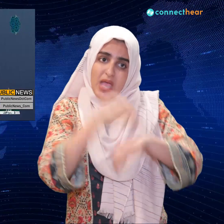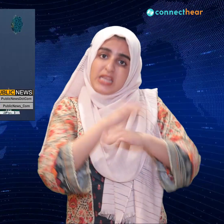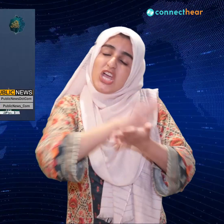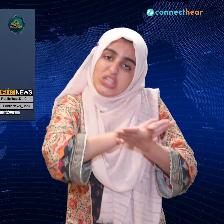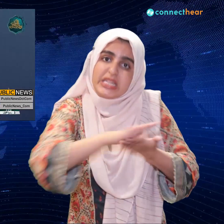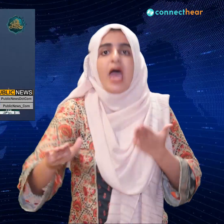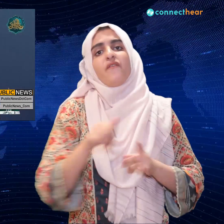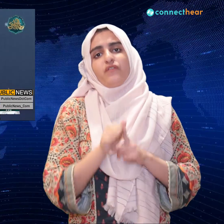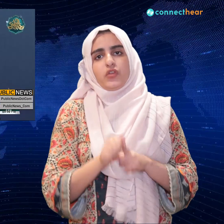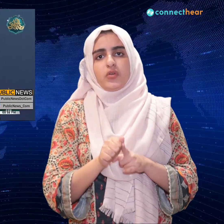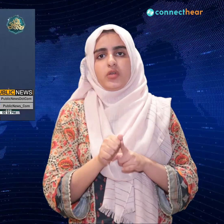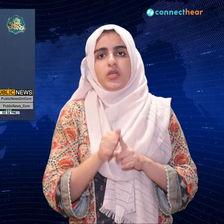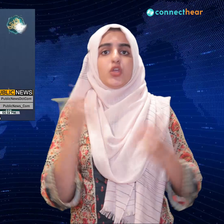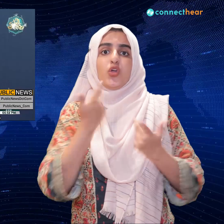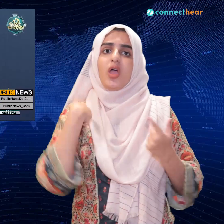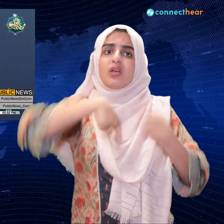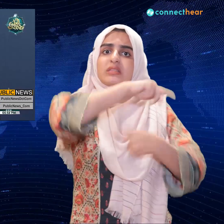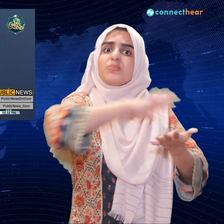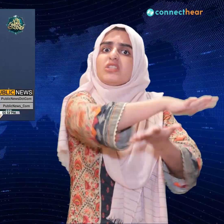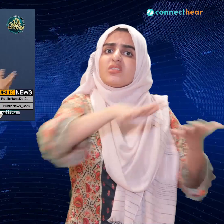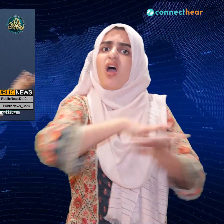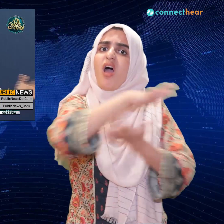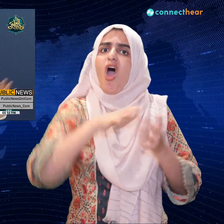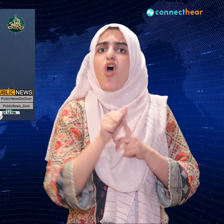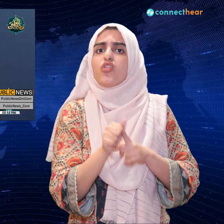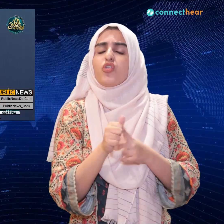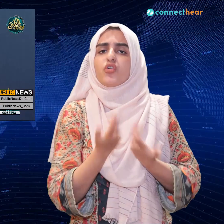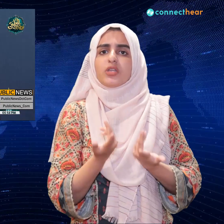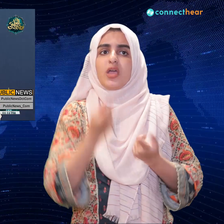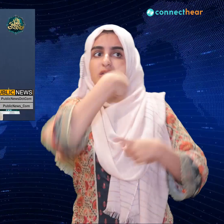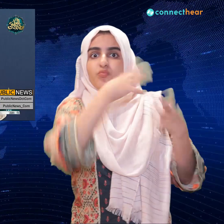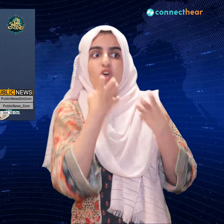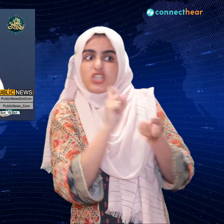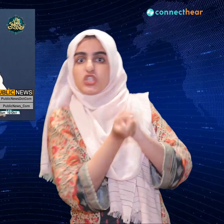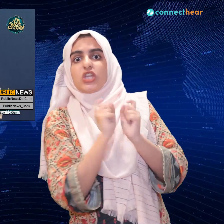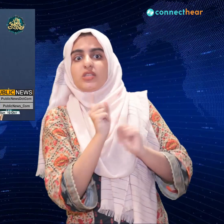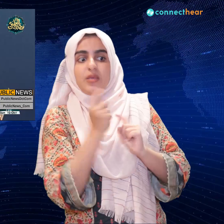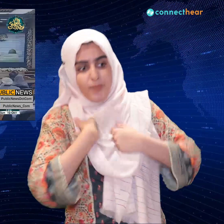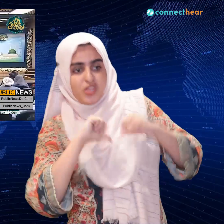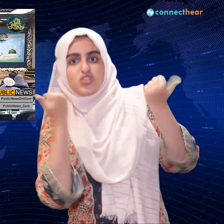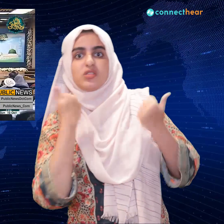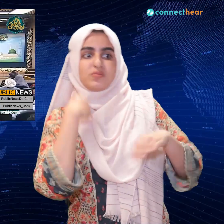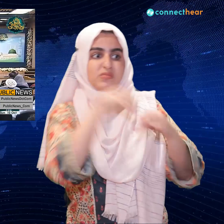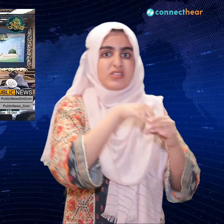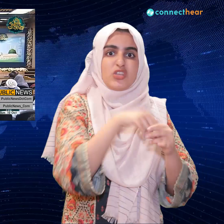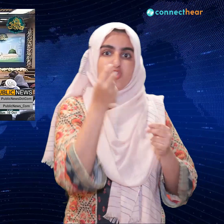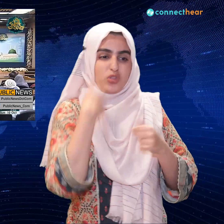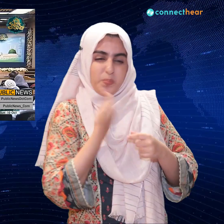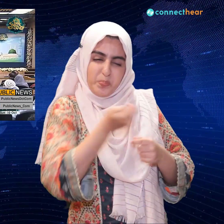سکتے؟ کیونکہ دھاندلی کرتے ہیں اگلے، وہ چاہتے نہیں ہیں کہ سسٹم چینج ہو. تو اب